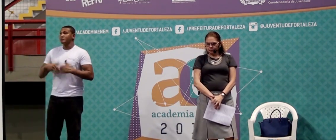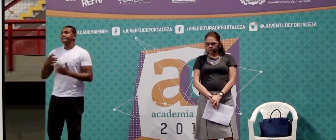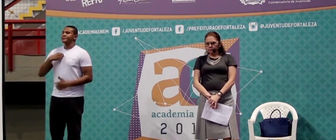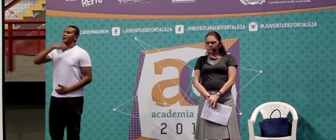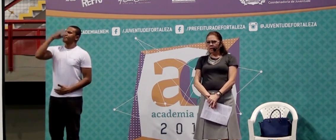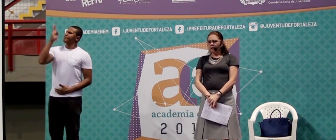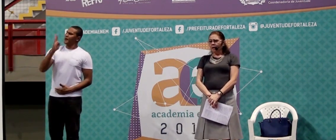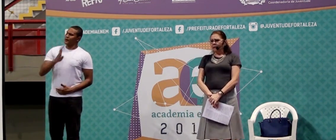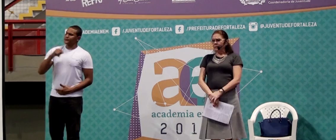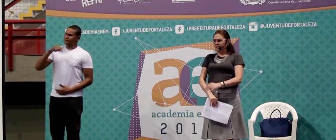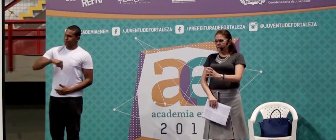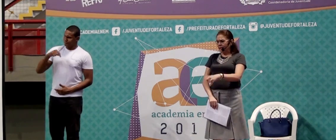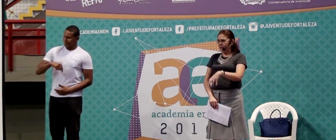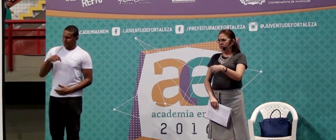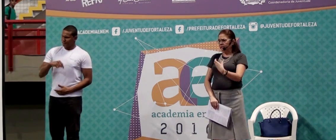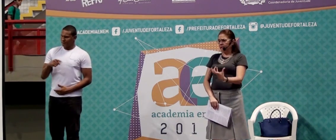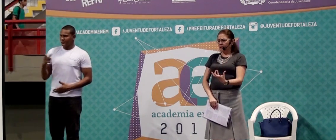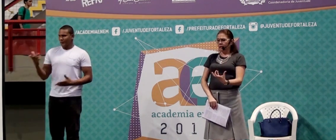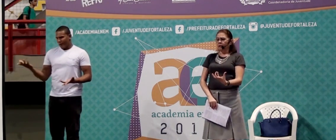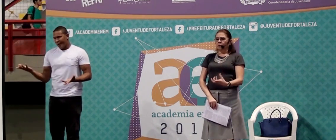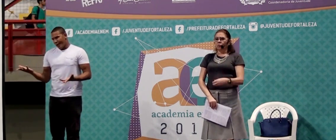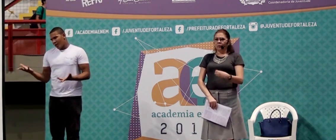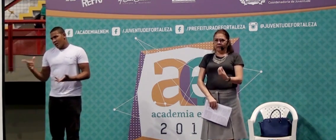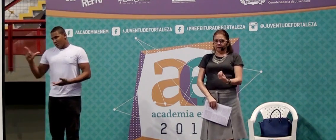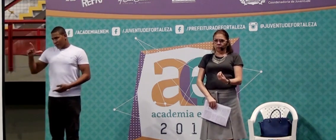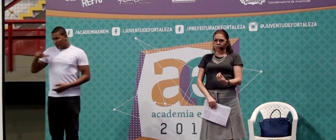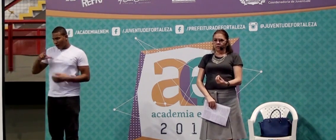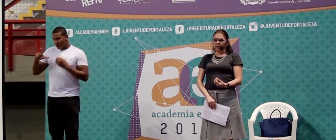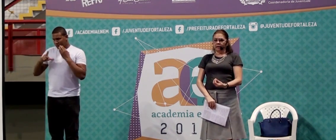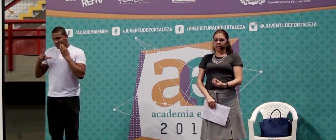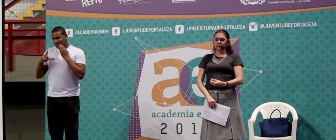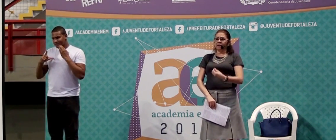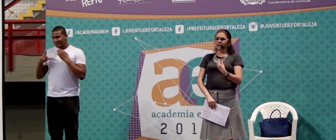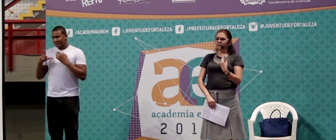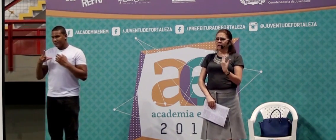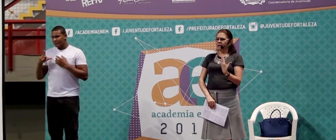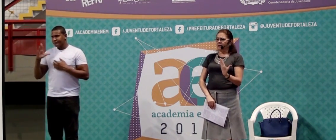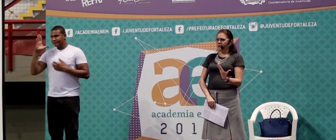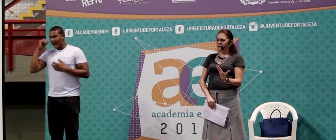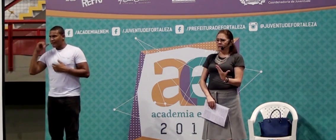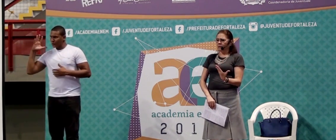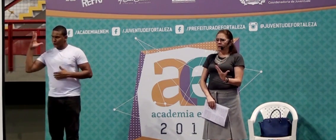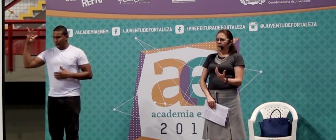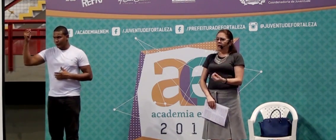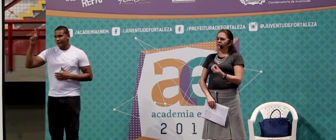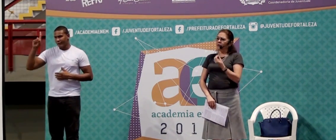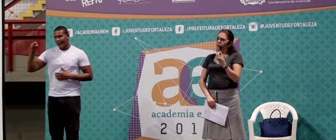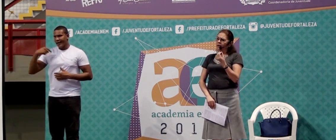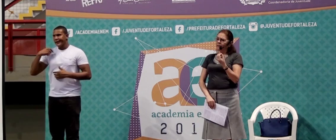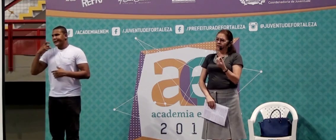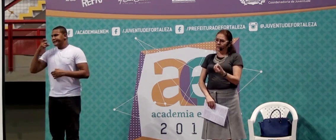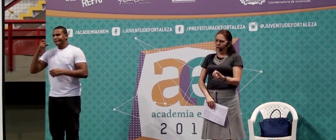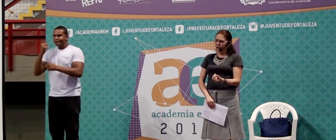Brasil, apesar de ser um ato inaceitável, a figura